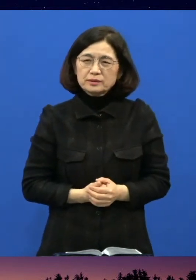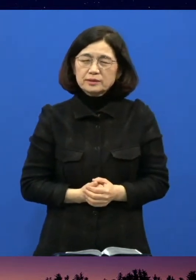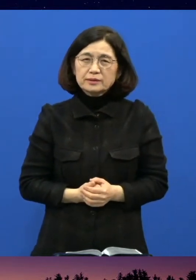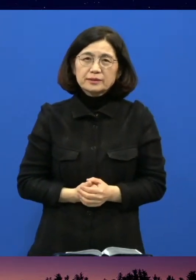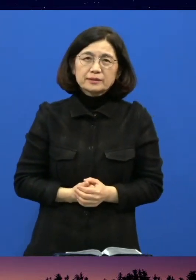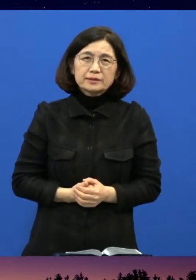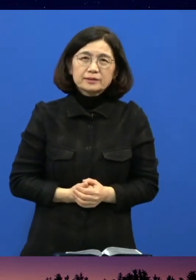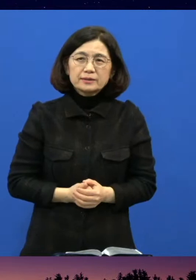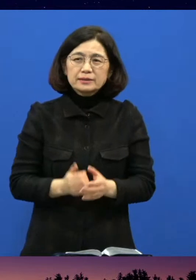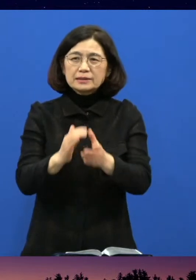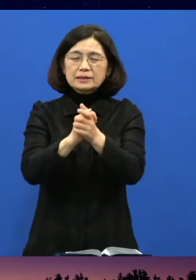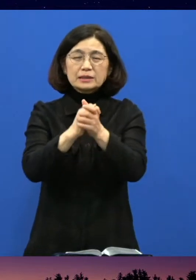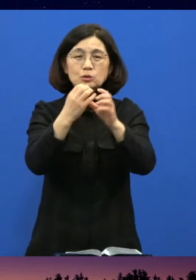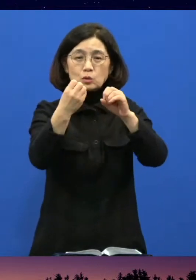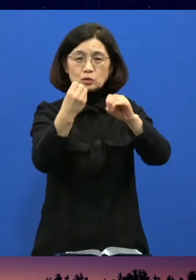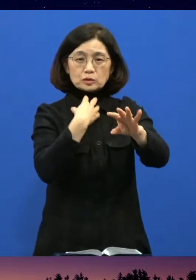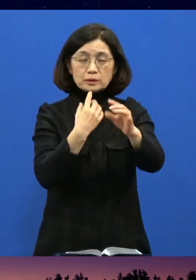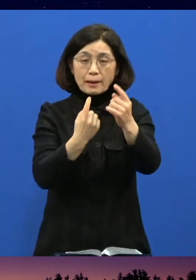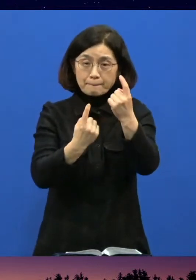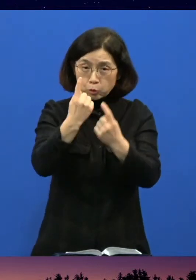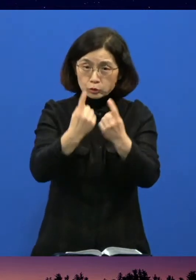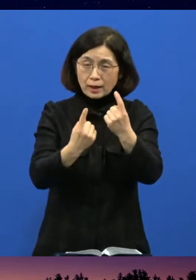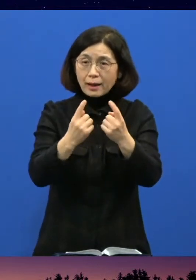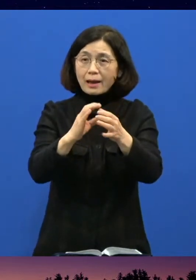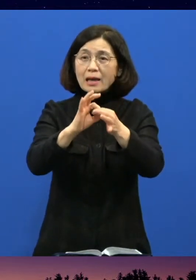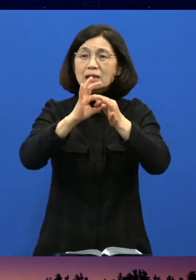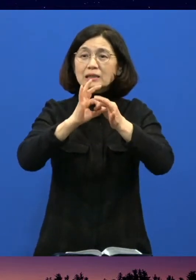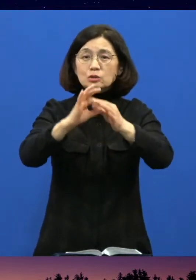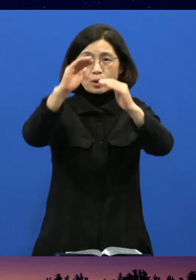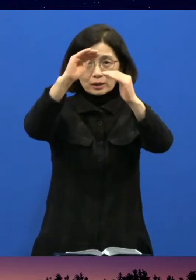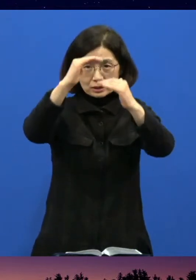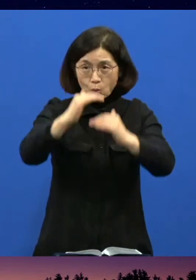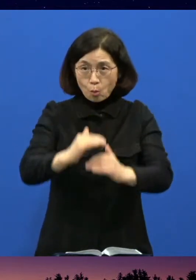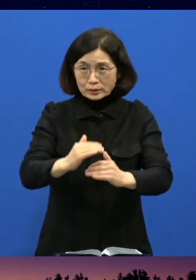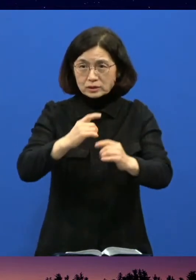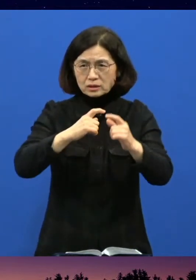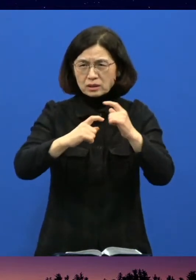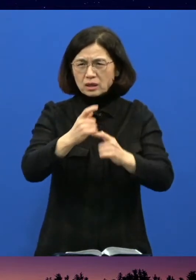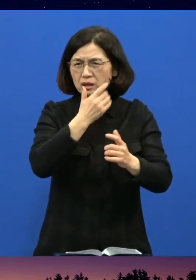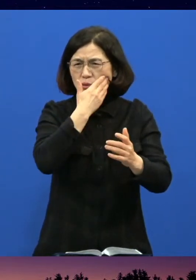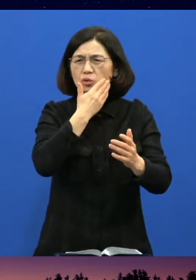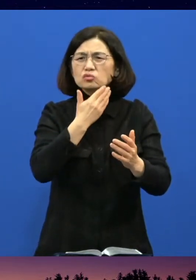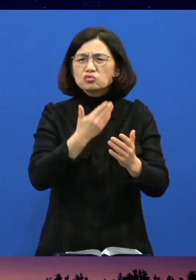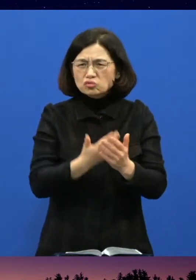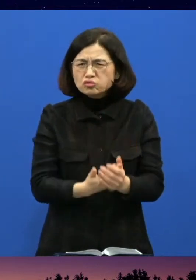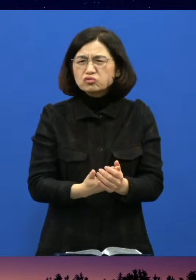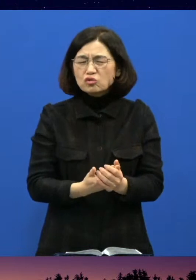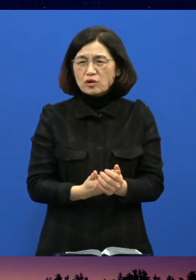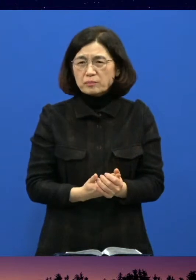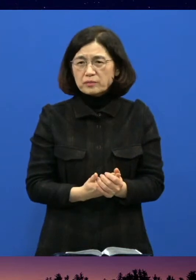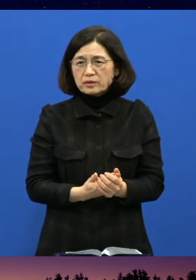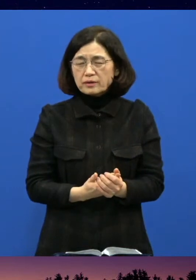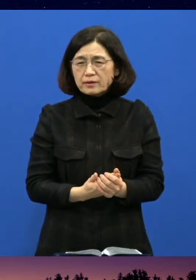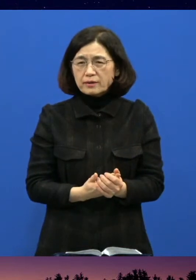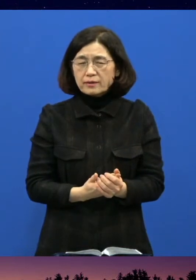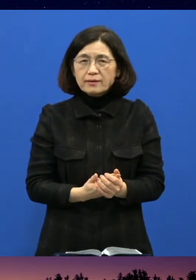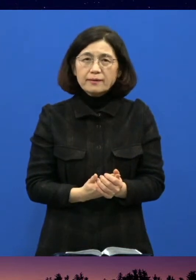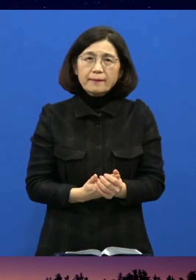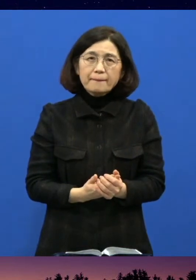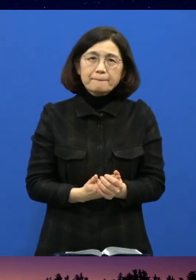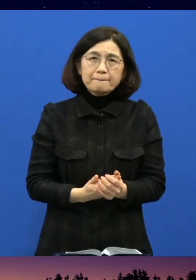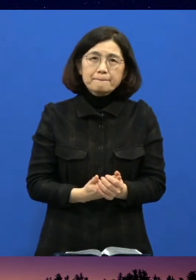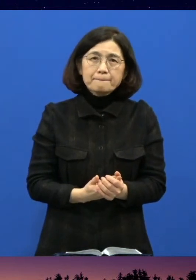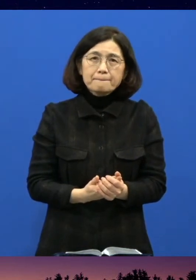그러니까 기도 응답 자체보다 기도하는 과정이 중요하다. 과정이 중요하다. 기도에서